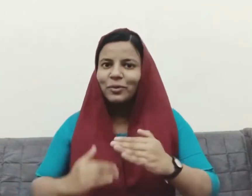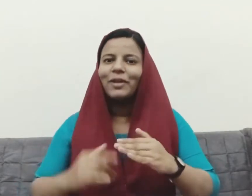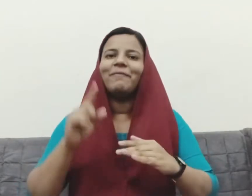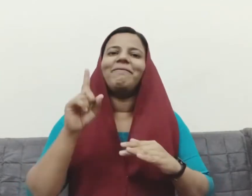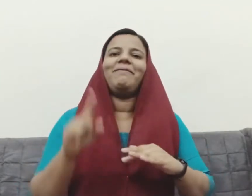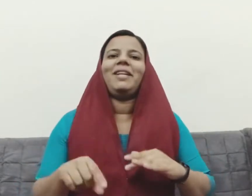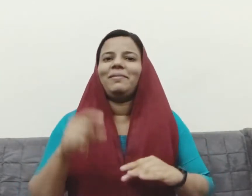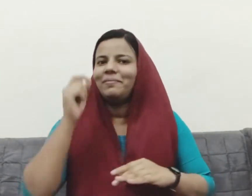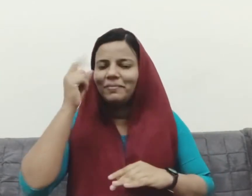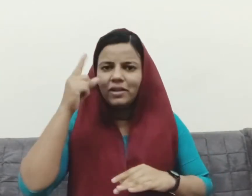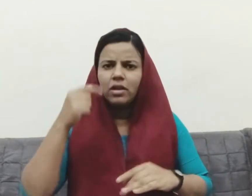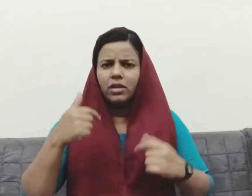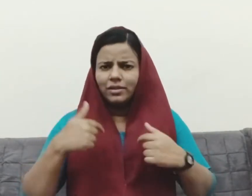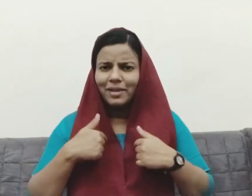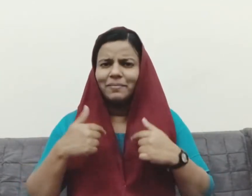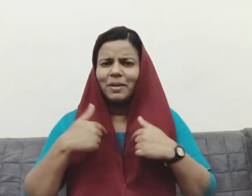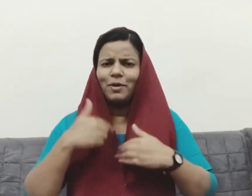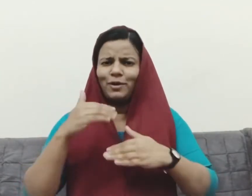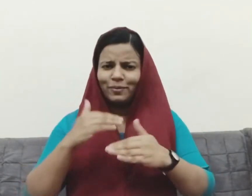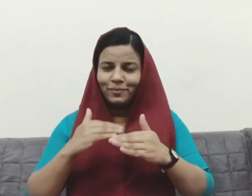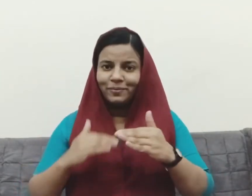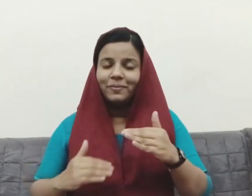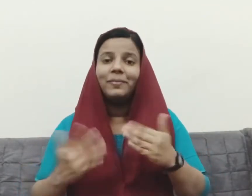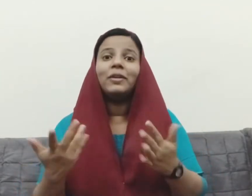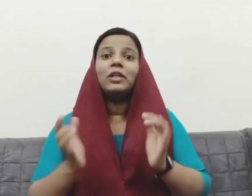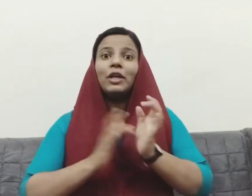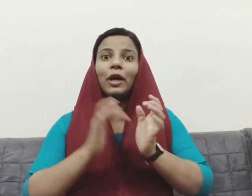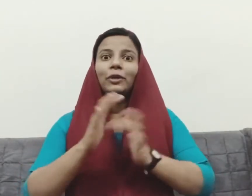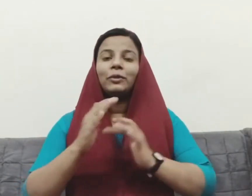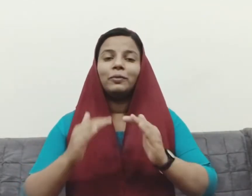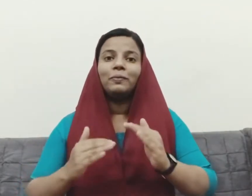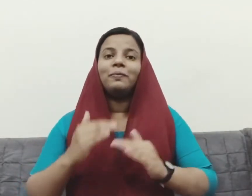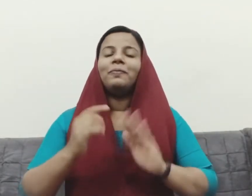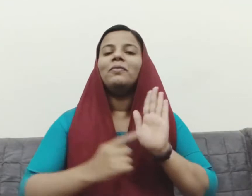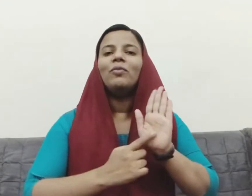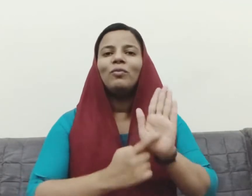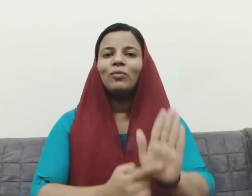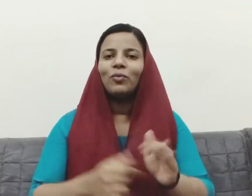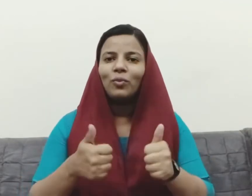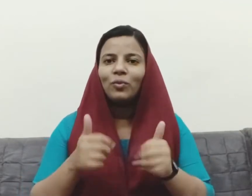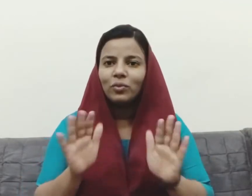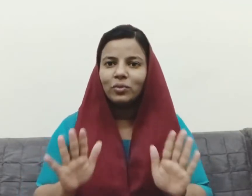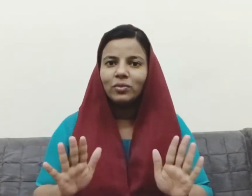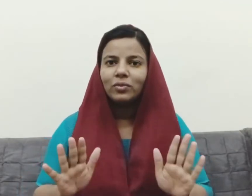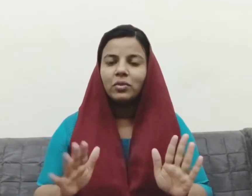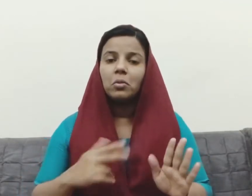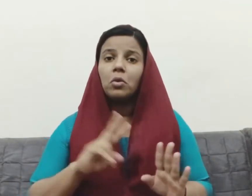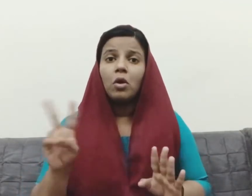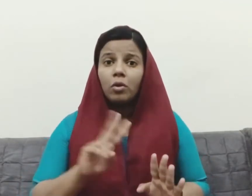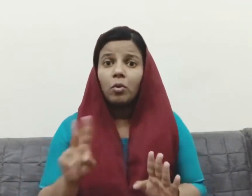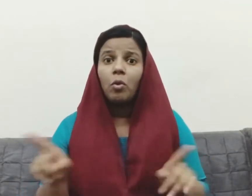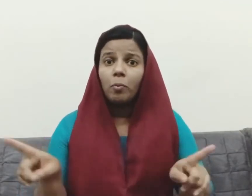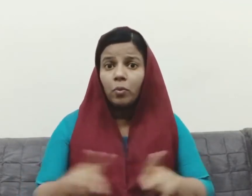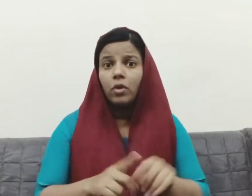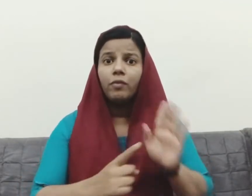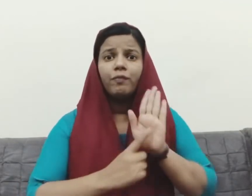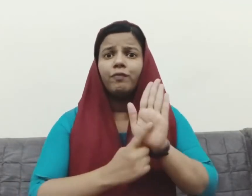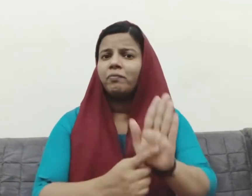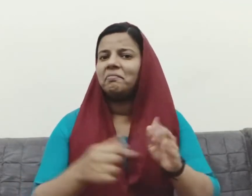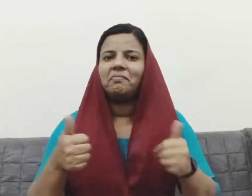അപ്പം നമ്മളിൽ കുറയുന്നത് അനുസരിച്ച് ക്രിസ്തു നമ്മളിൽ വെളിപ്പെടുകയുള്ളു. രണ്ടു പേർക്കൂടെ ഒരുപോലെ വെളിപ്പെട്ടു വരാൻ